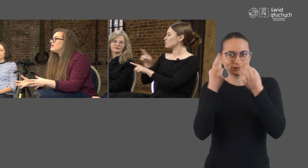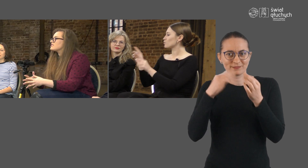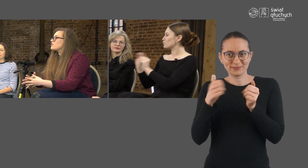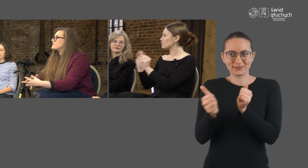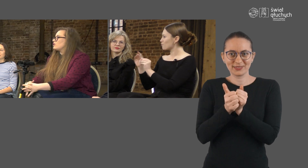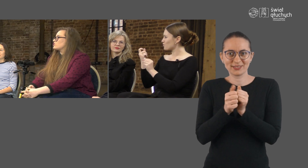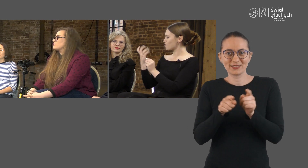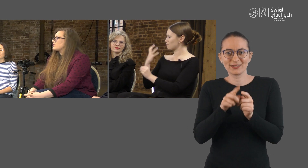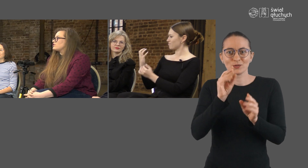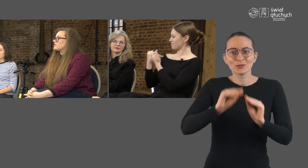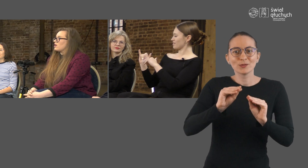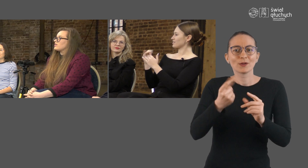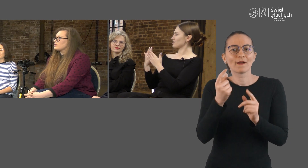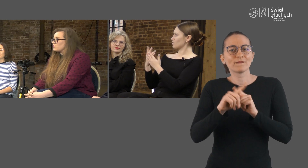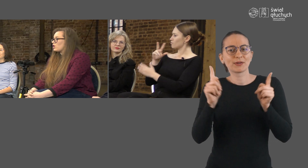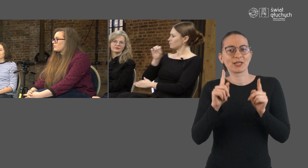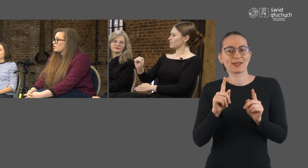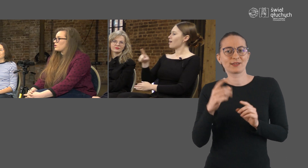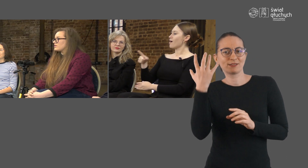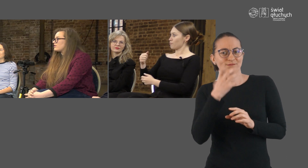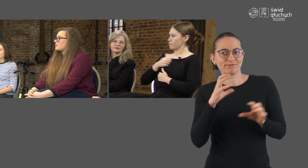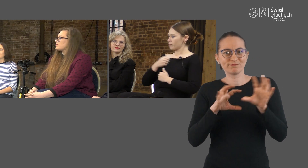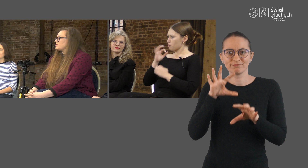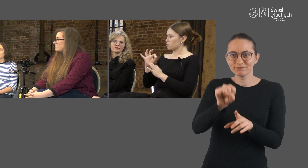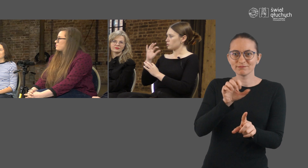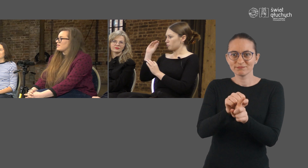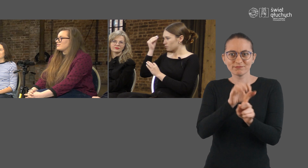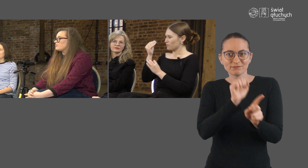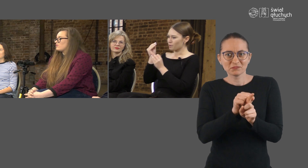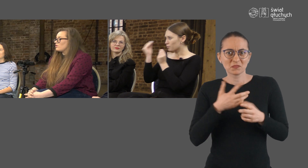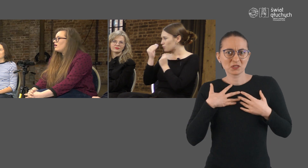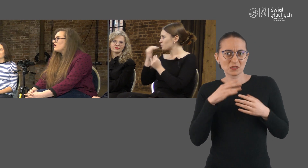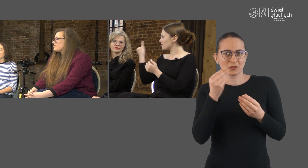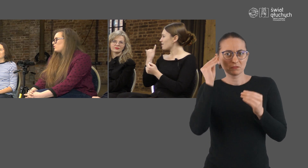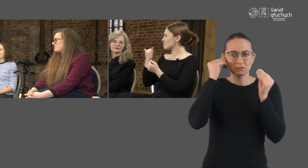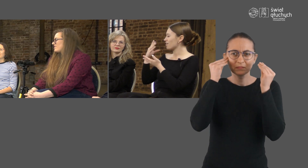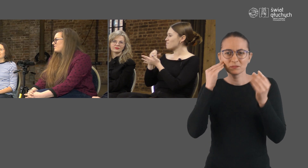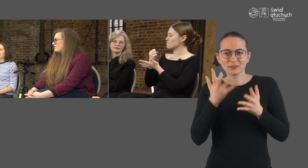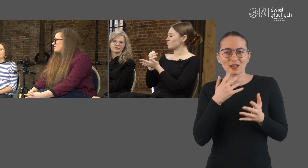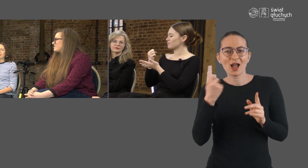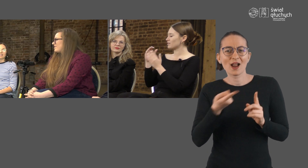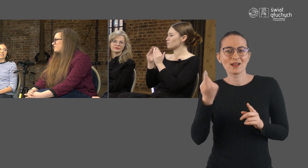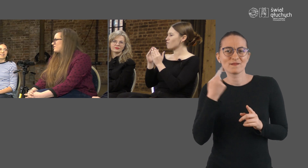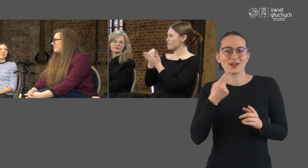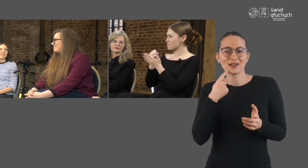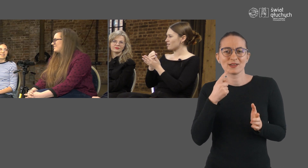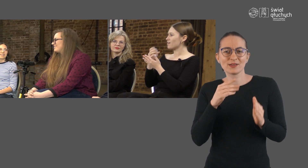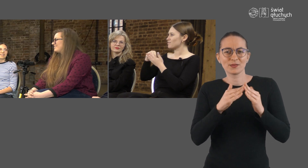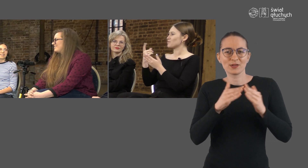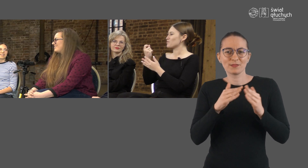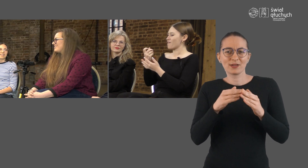klasie, z tego względu, że zobaczyli, że jestem kujonem, dobre oceny, mam zawsze pracę domową i było też takie wykorzystywanie